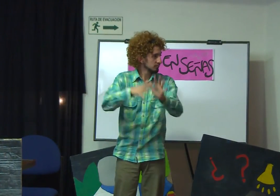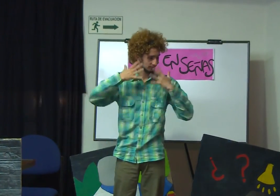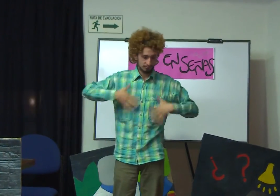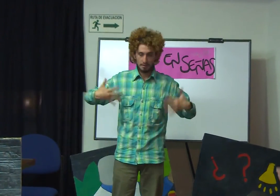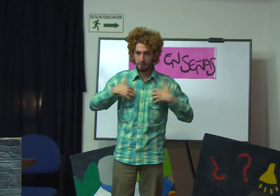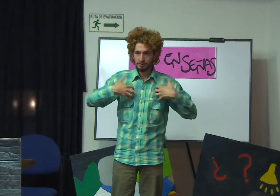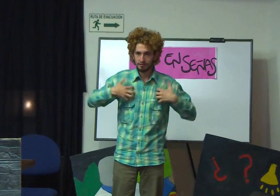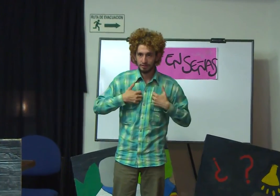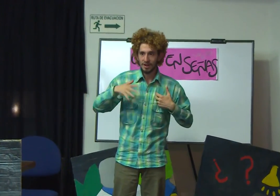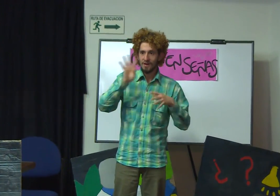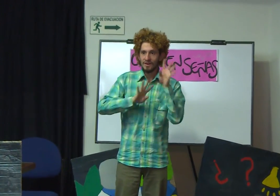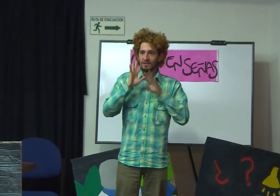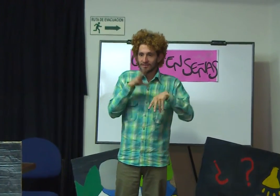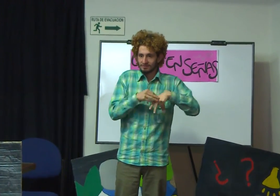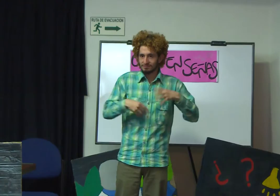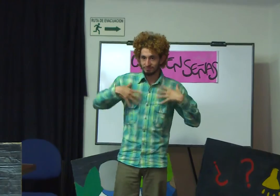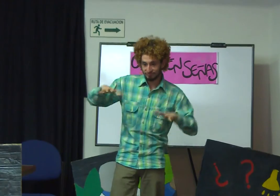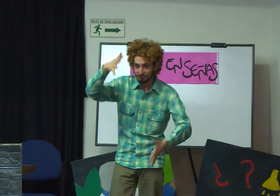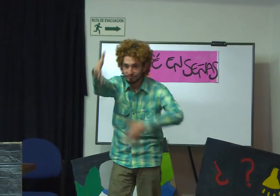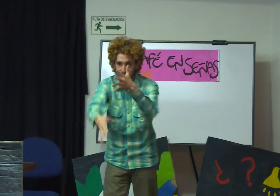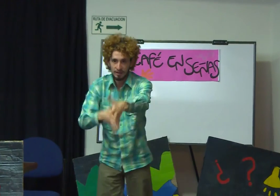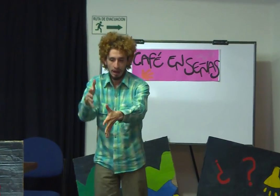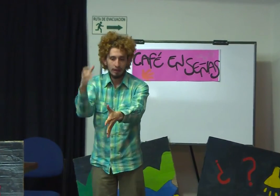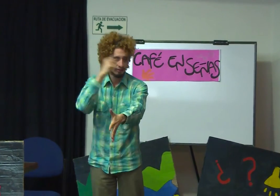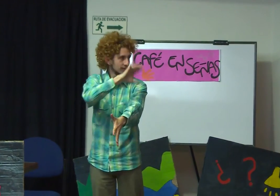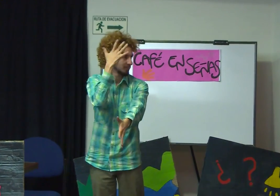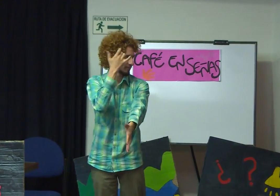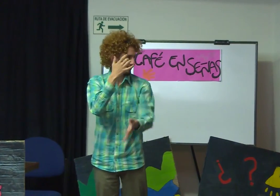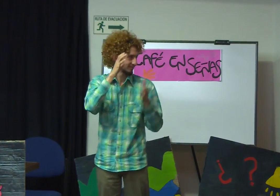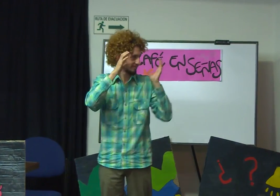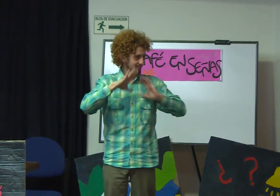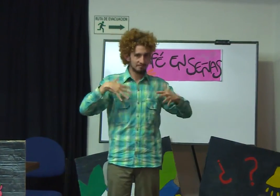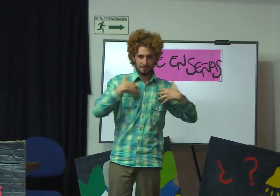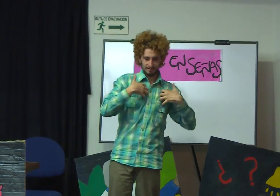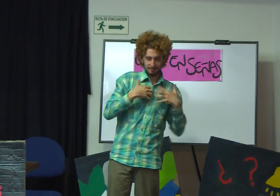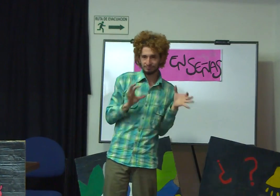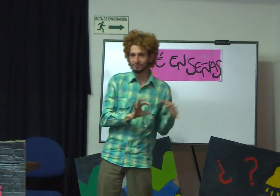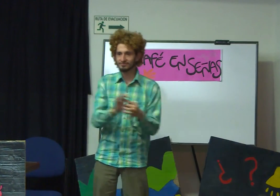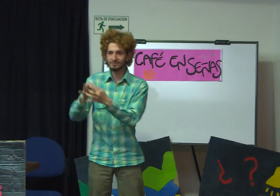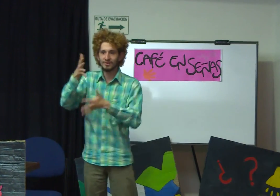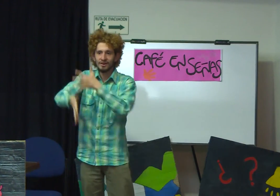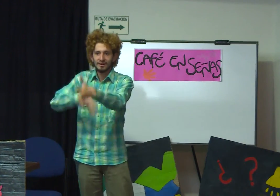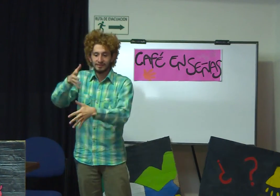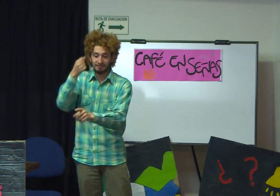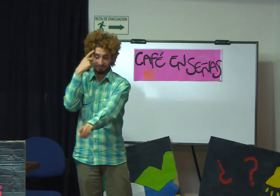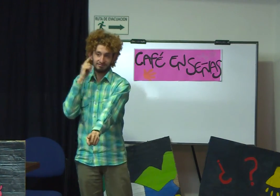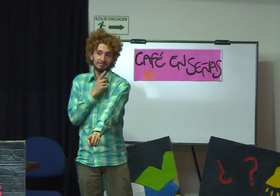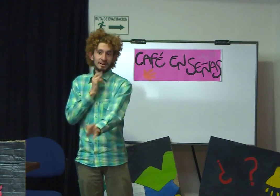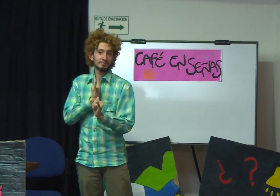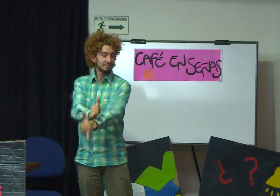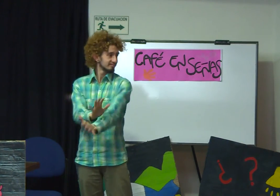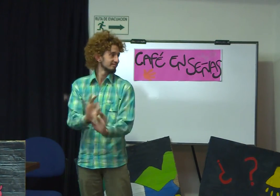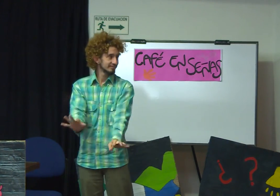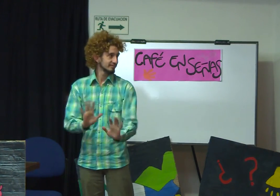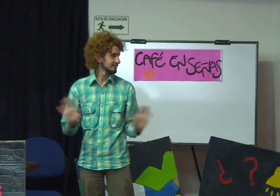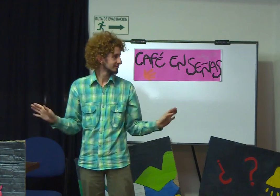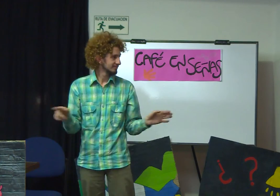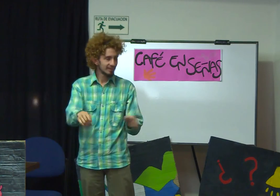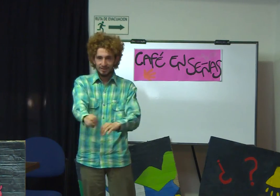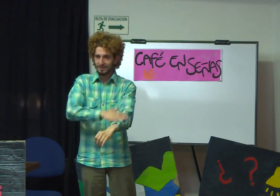sino que nos pusiéramos nosotros los disfraces o los elementos para presentarles a los niños sordos.